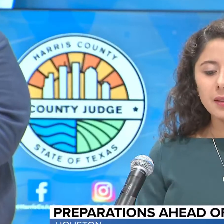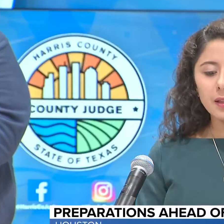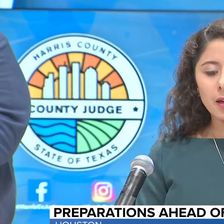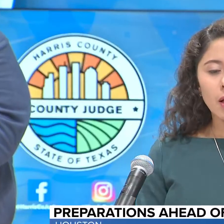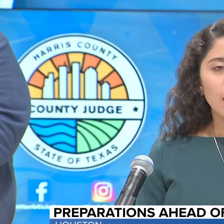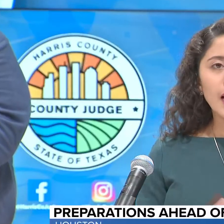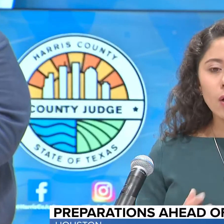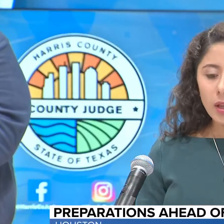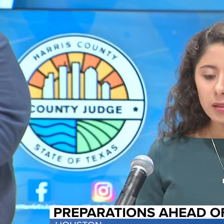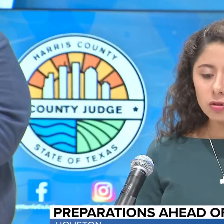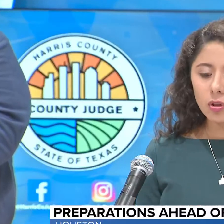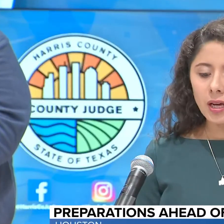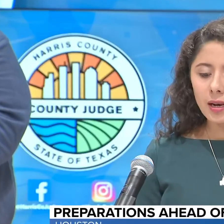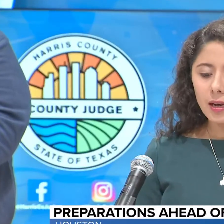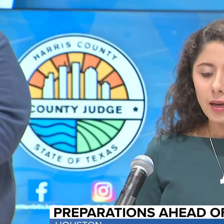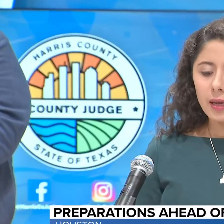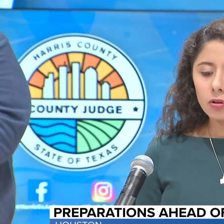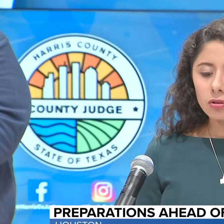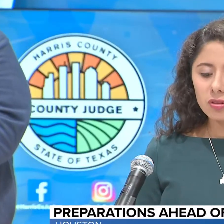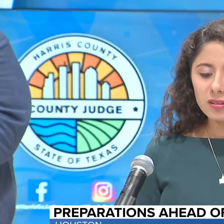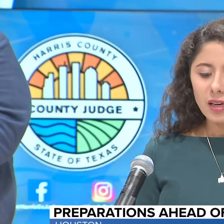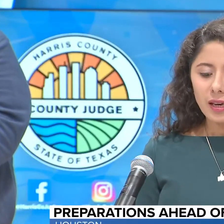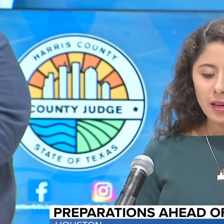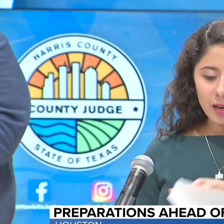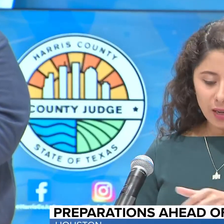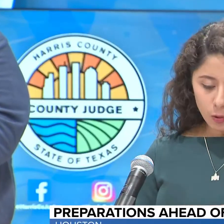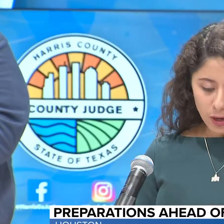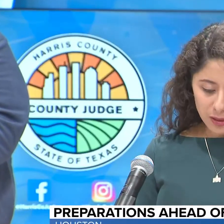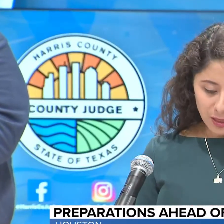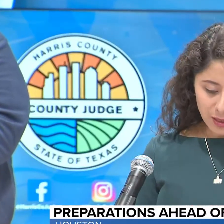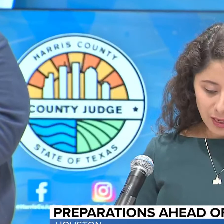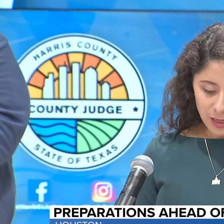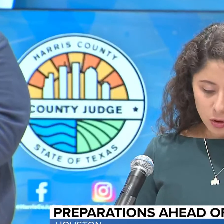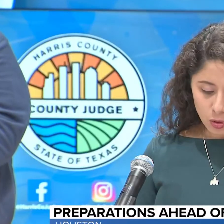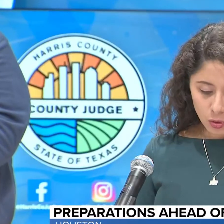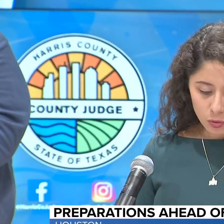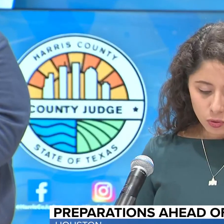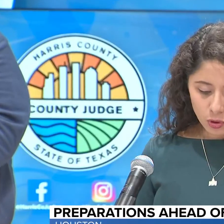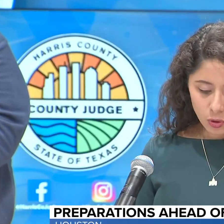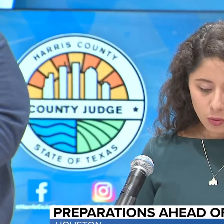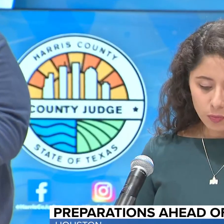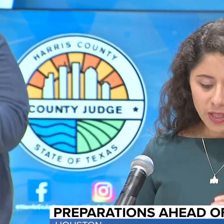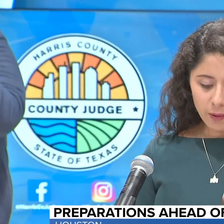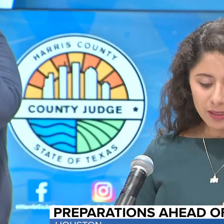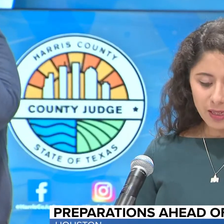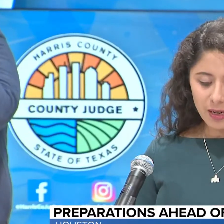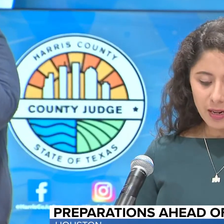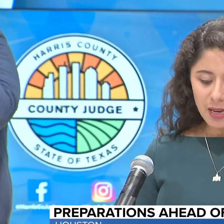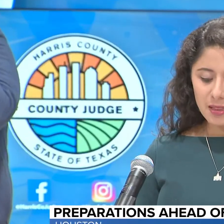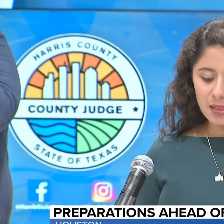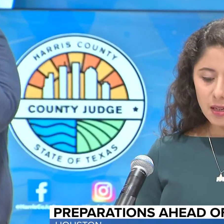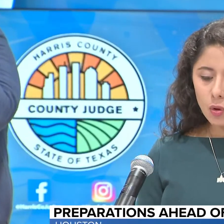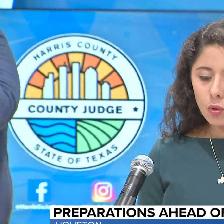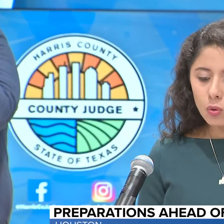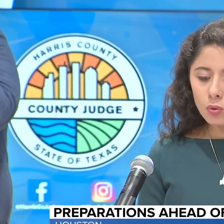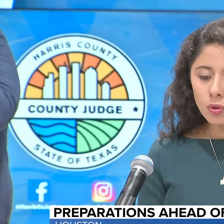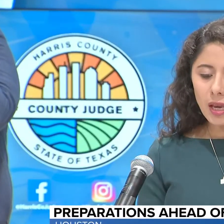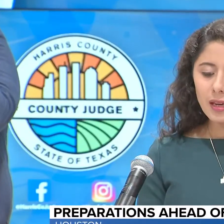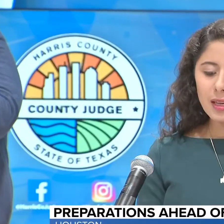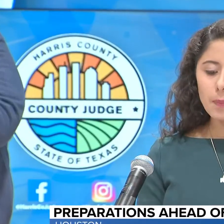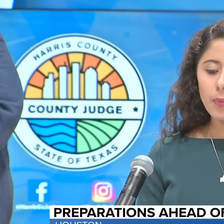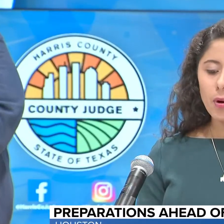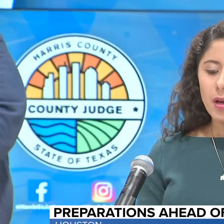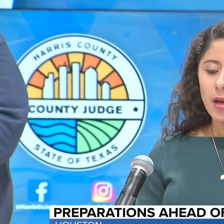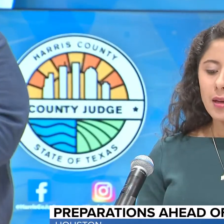de repente quiere calor adicional. Entonces, recuerde que no deba traer